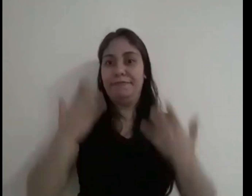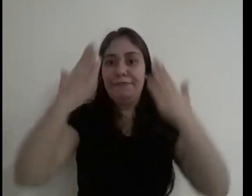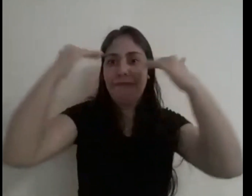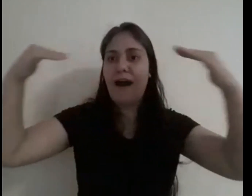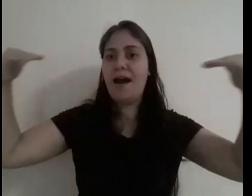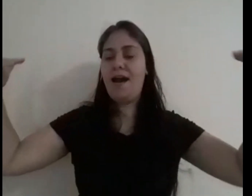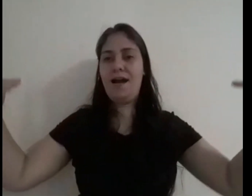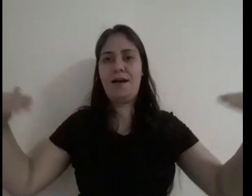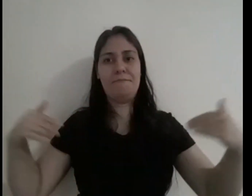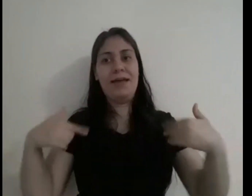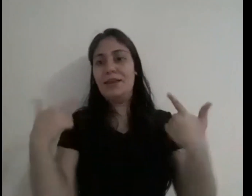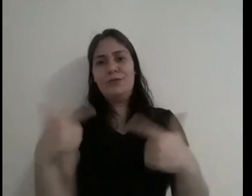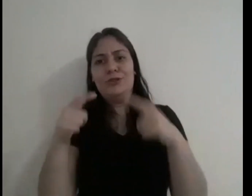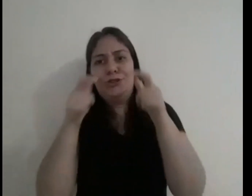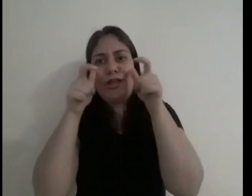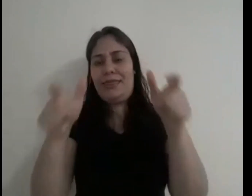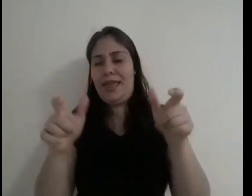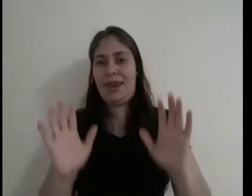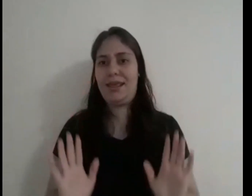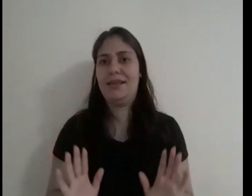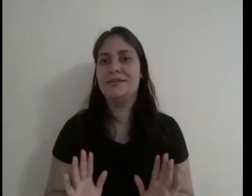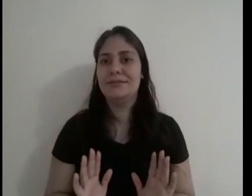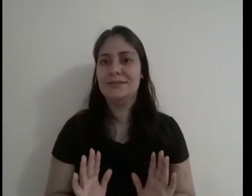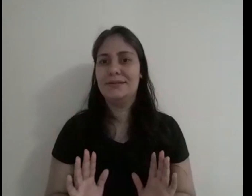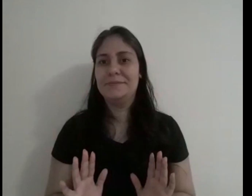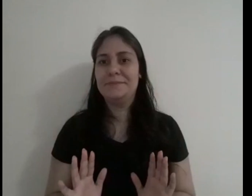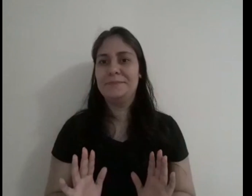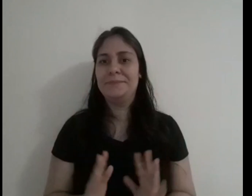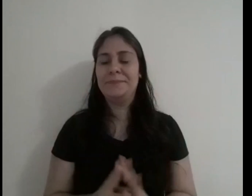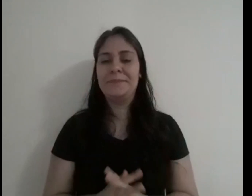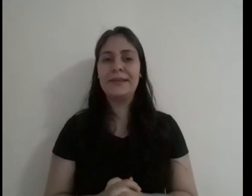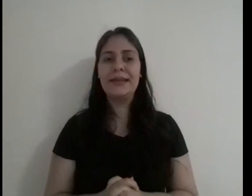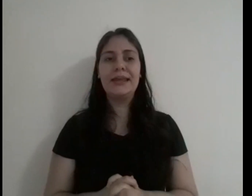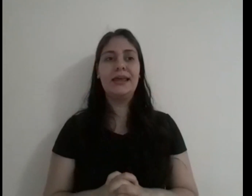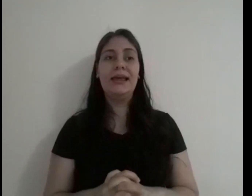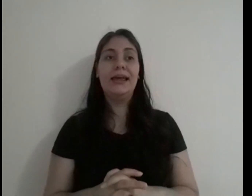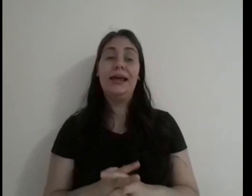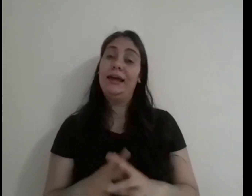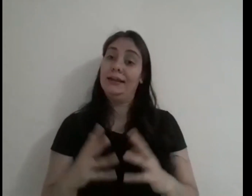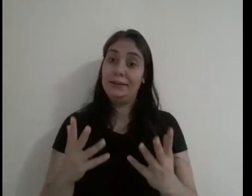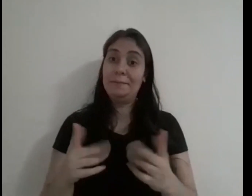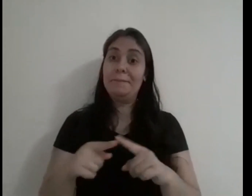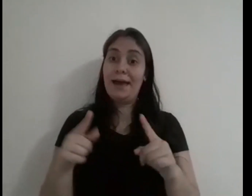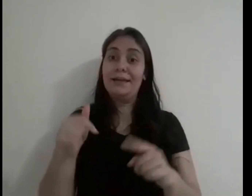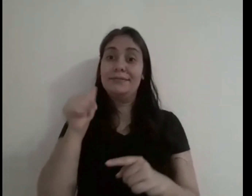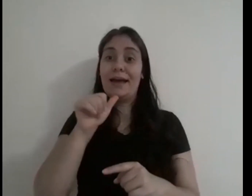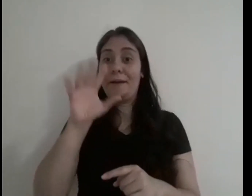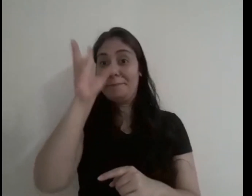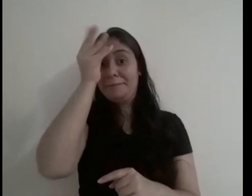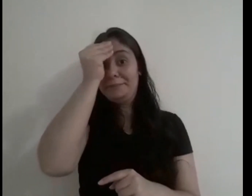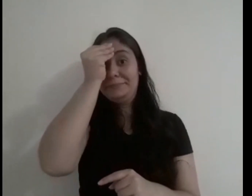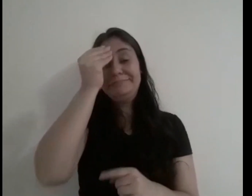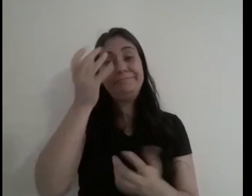ficar famoso. Não era esse o interesse do trabalho. Mas, essa mulher médium,